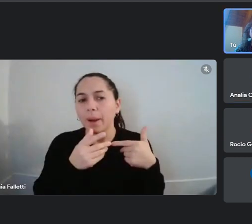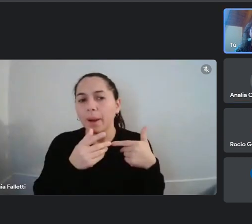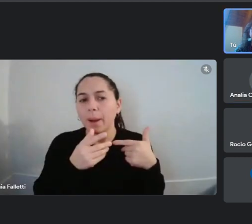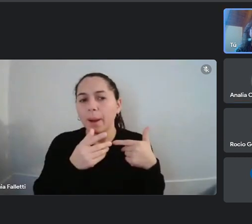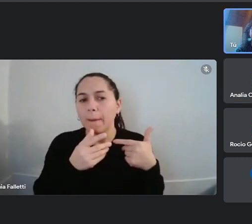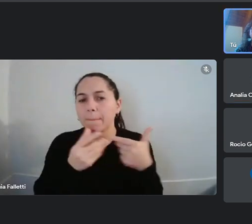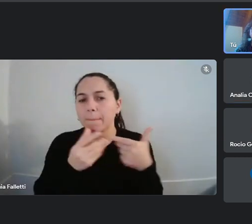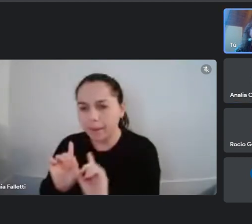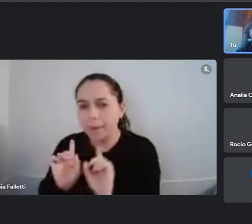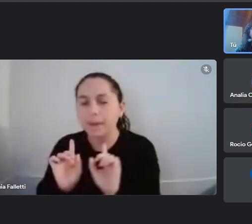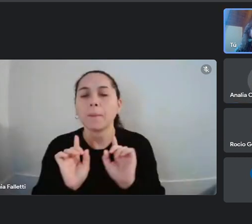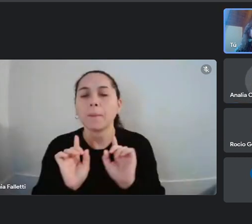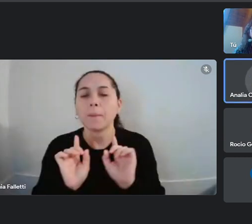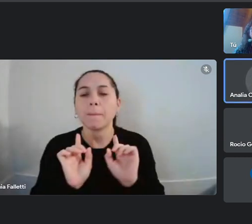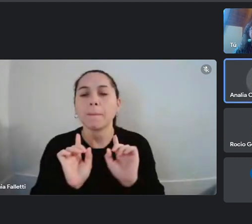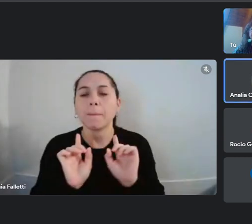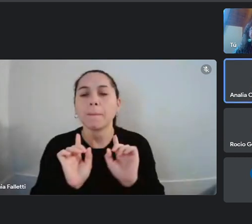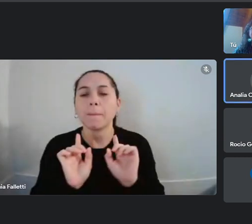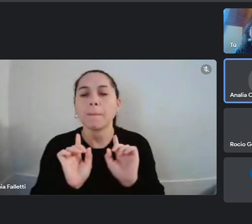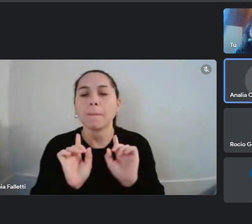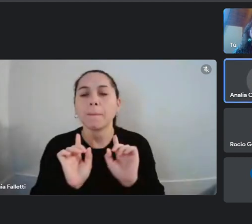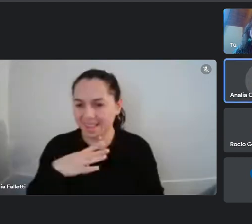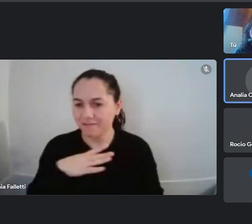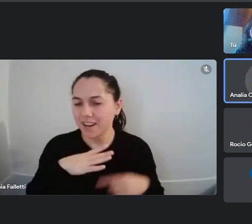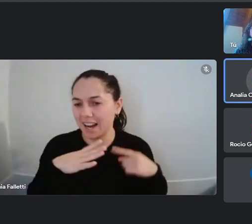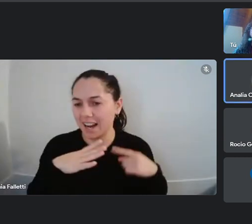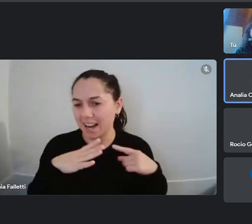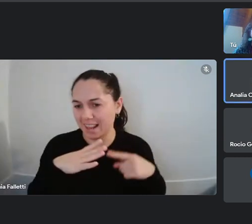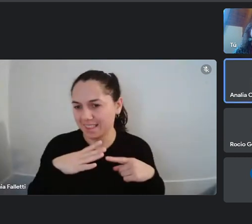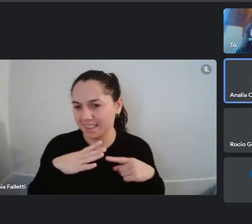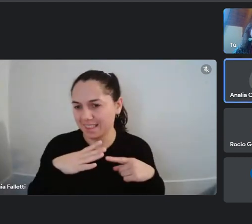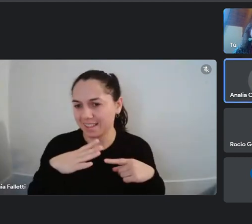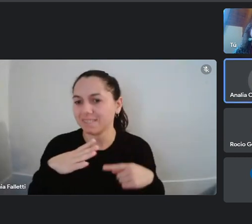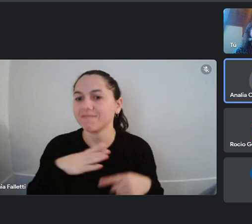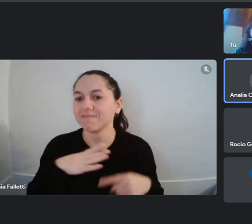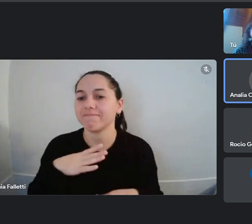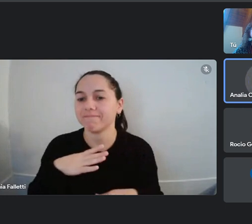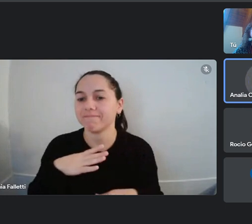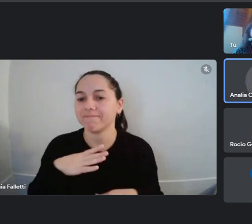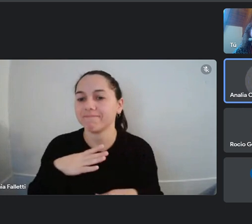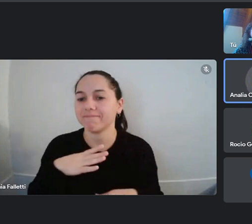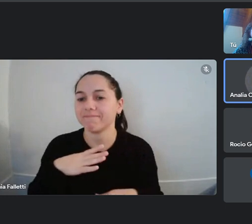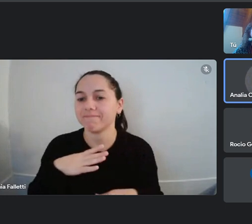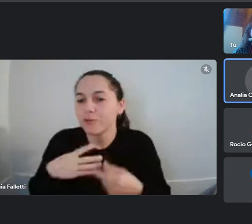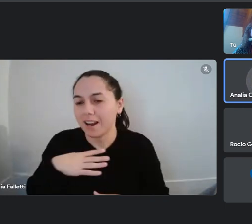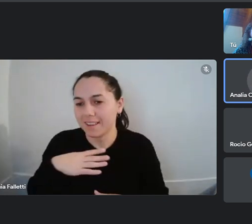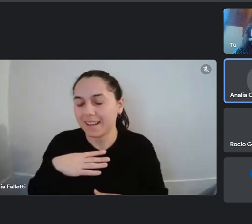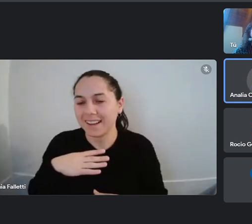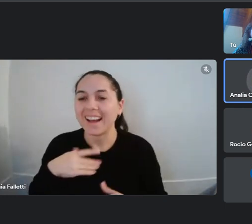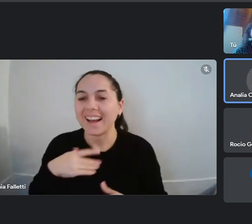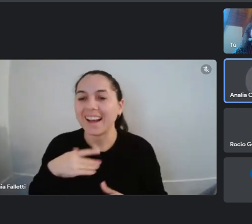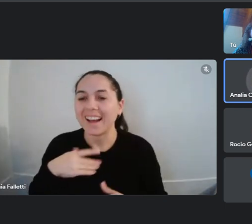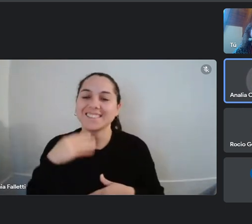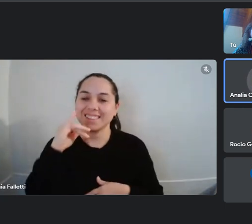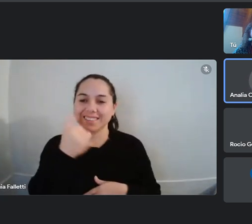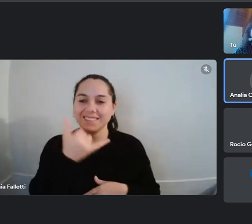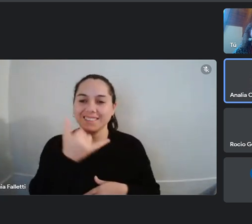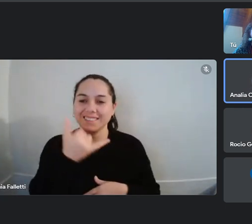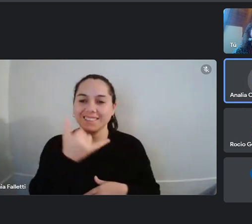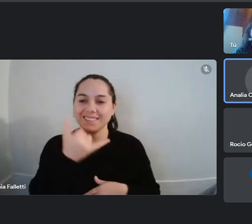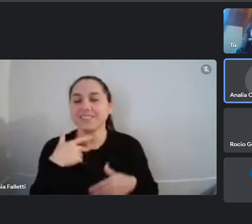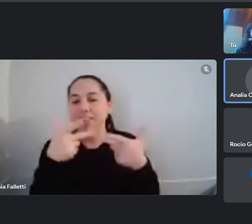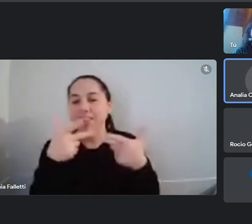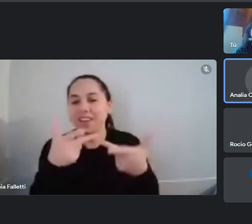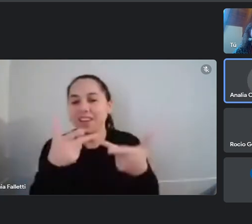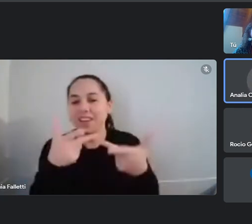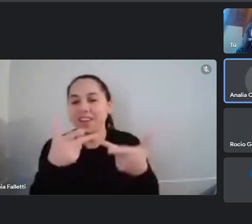acuérdense, ¿ah? LAC. LAC, por la falta de la apoyo... Suerte. Sí, se lo dije recién y no sé por qué puse la suerte. Por la